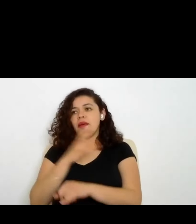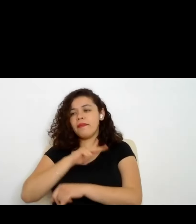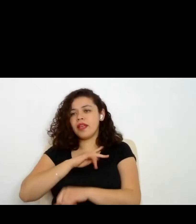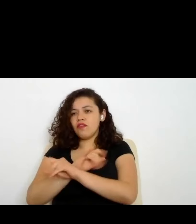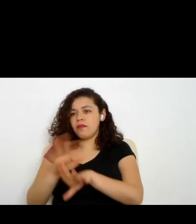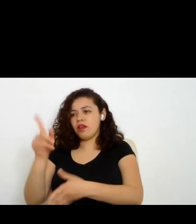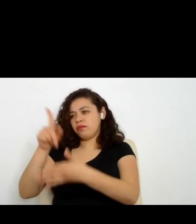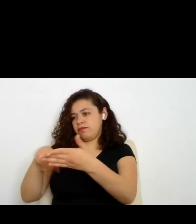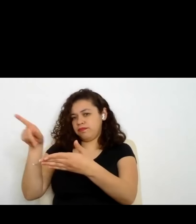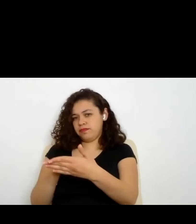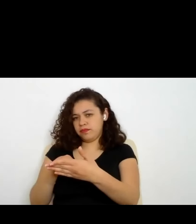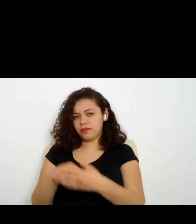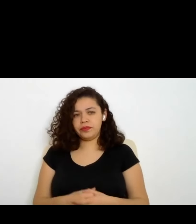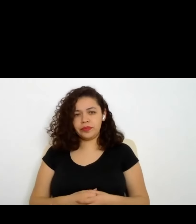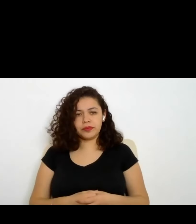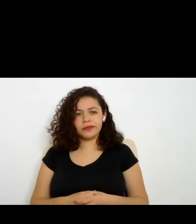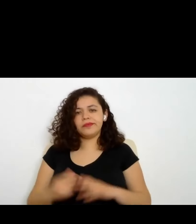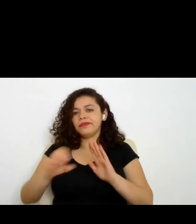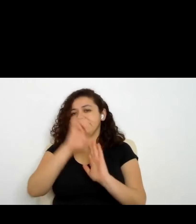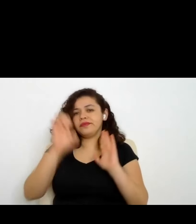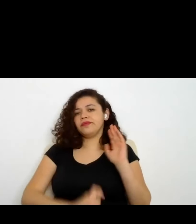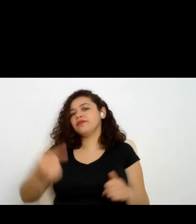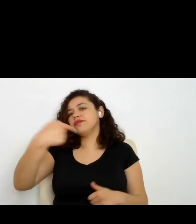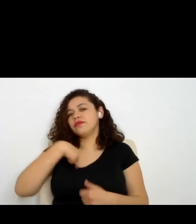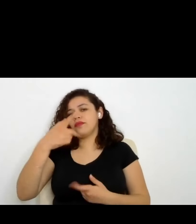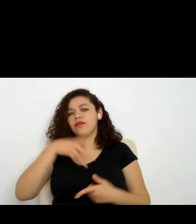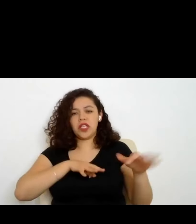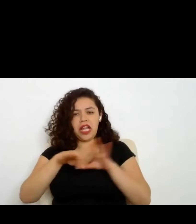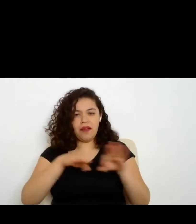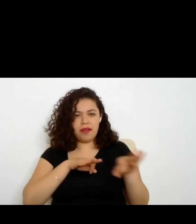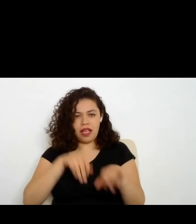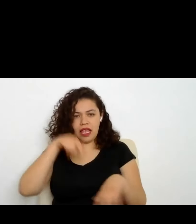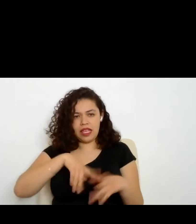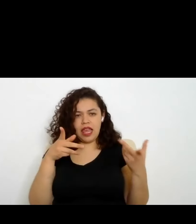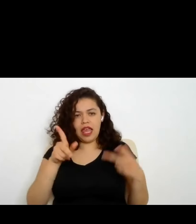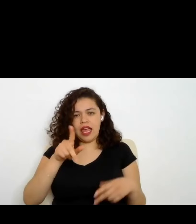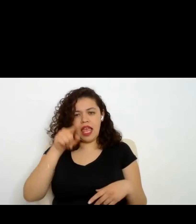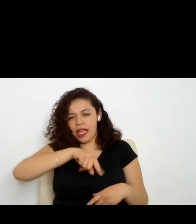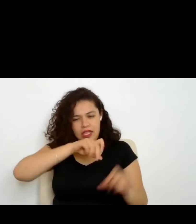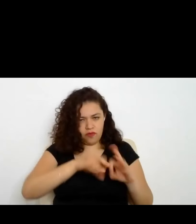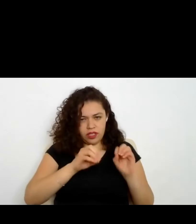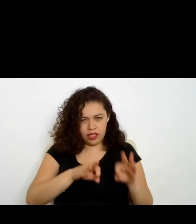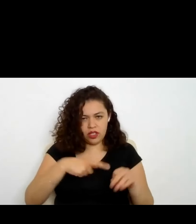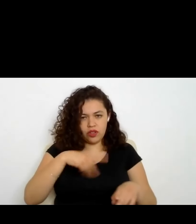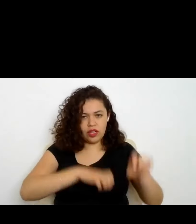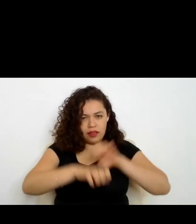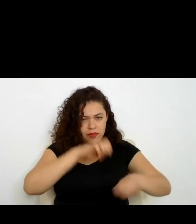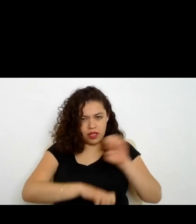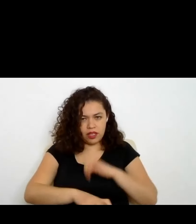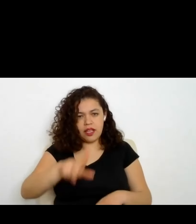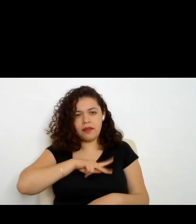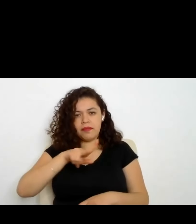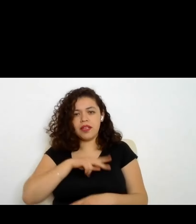datos. Si yo, por ejemplo, soy empleado de este despacho y quiero hacer el ejercicio de mis derechos